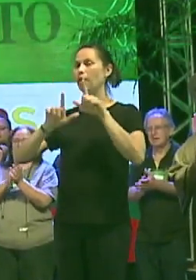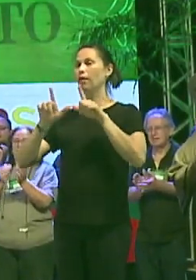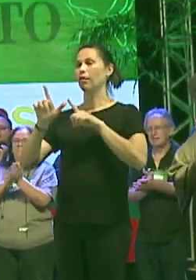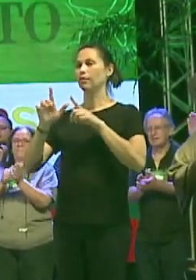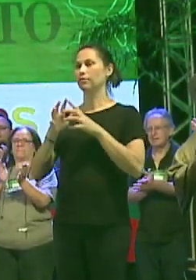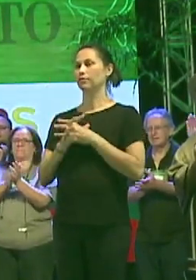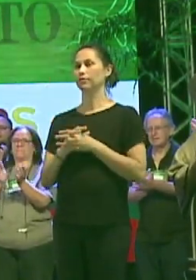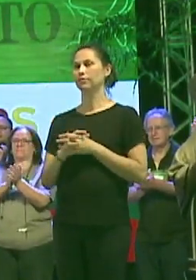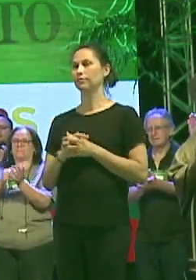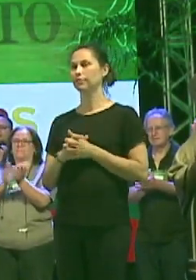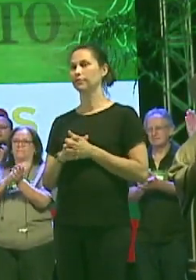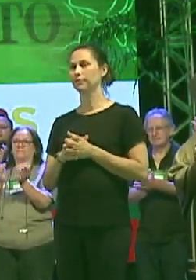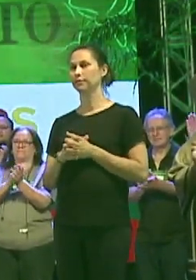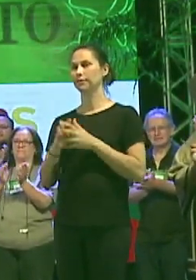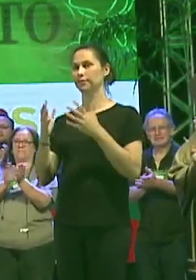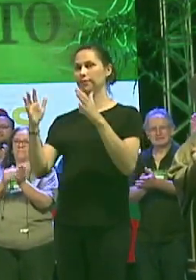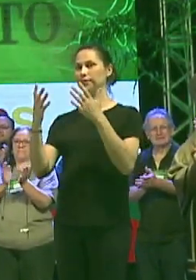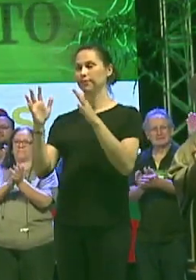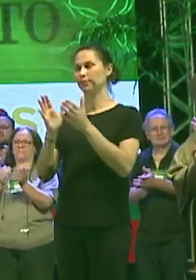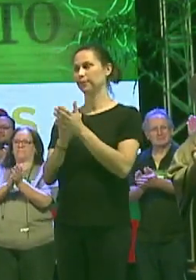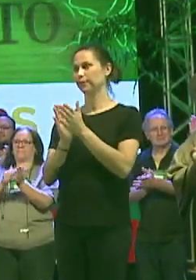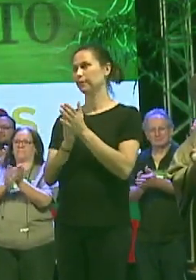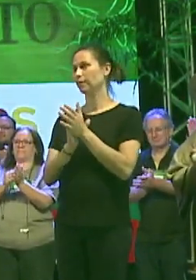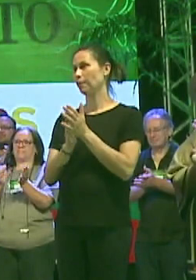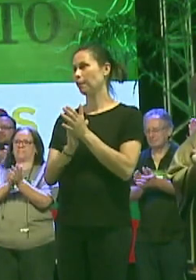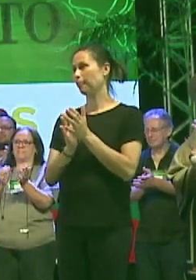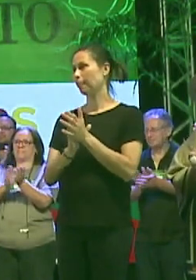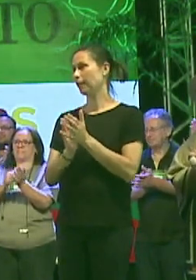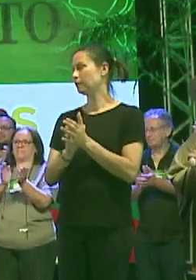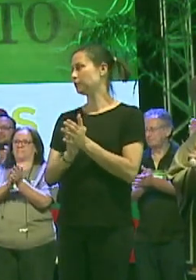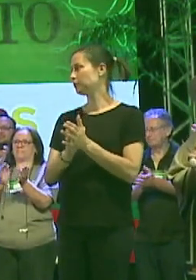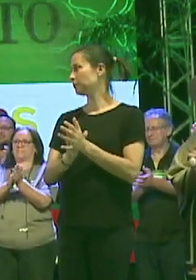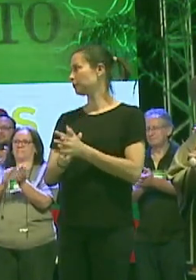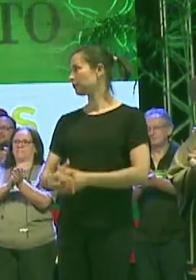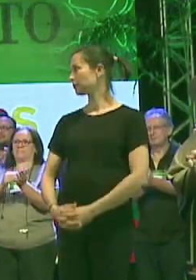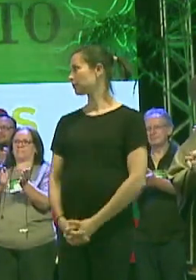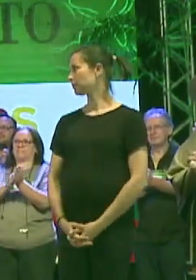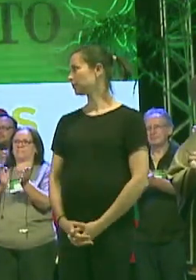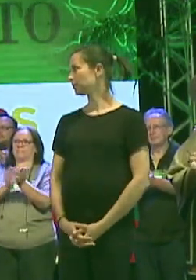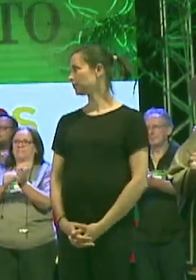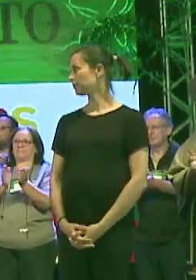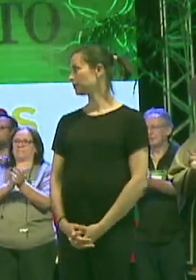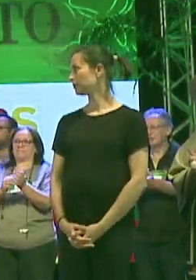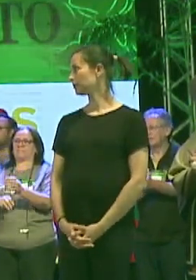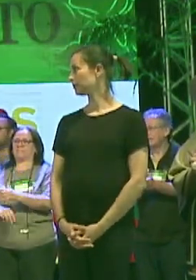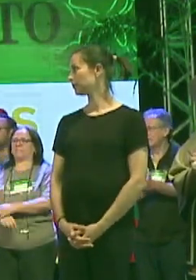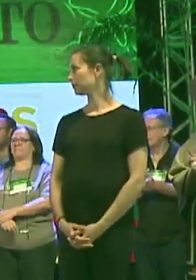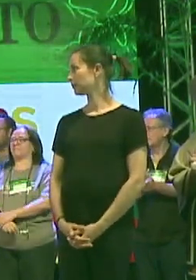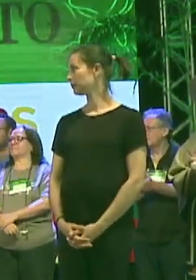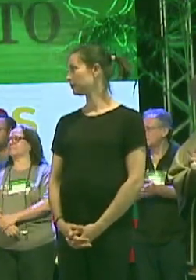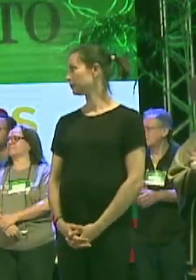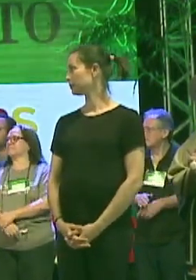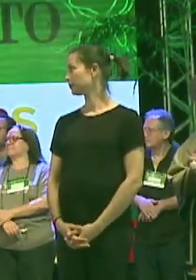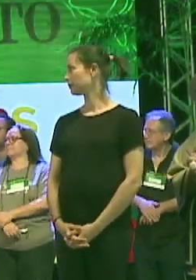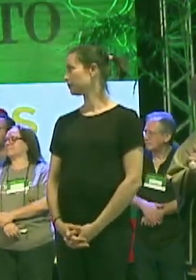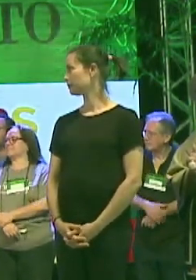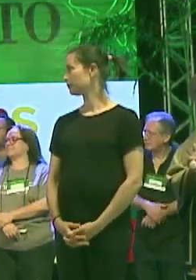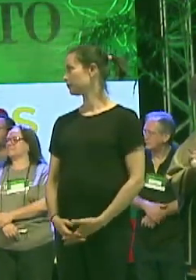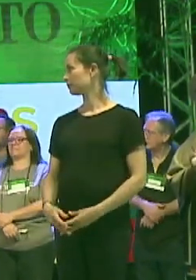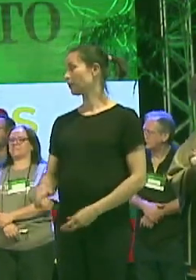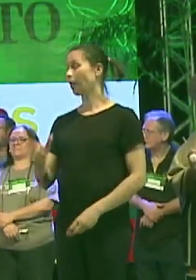a gente retribui a todos eles um parabéns muito volumoso, porque eles mereceram realmente,